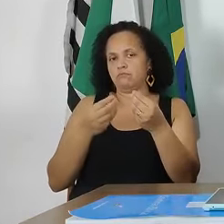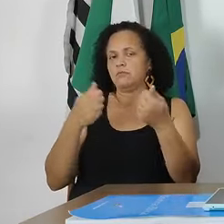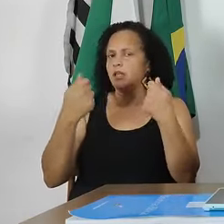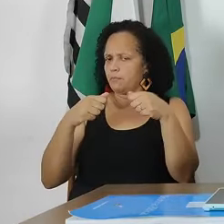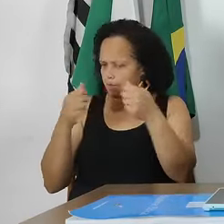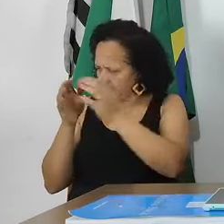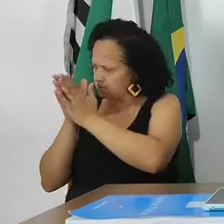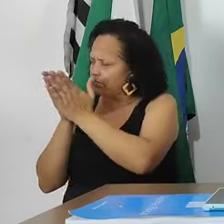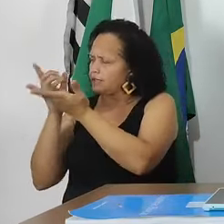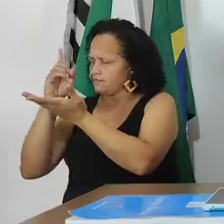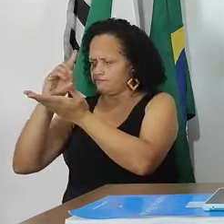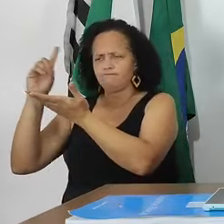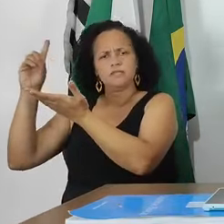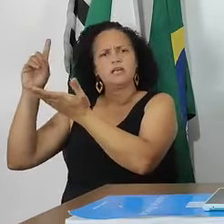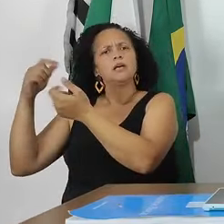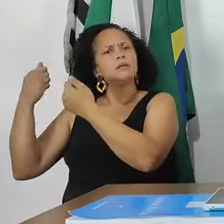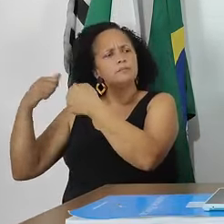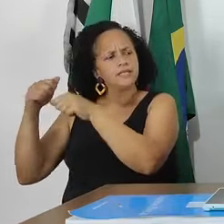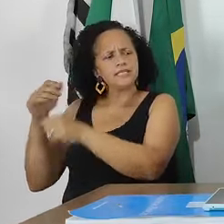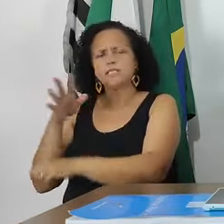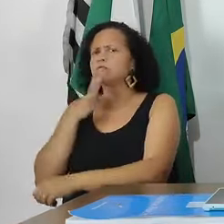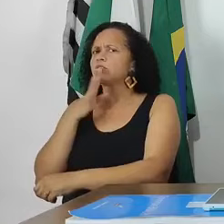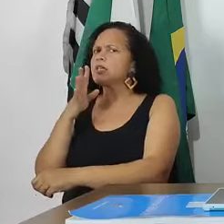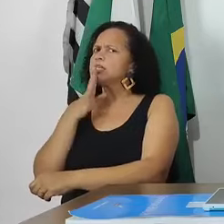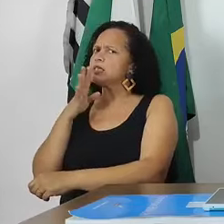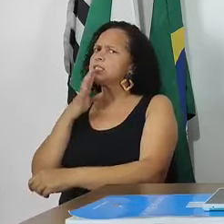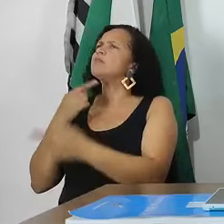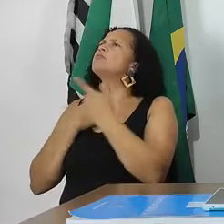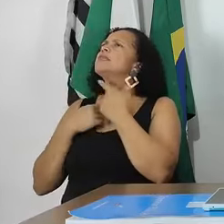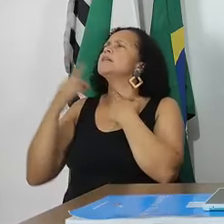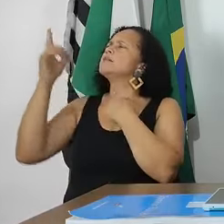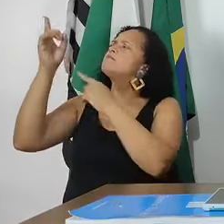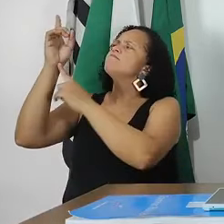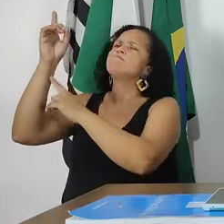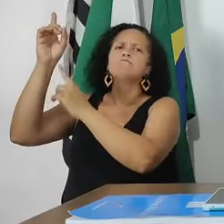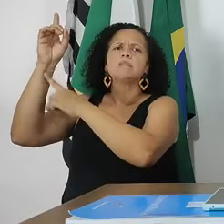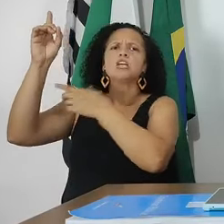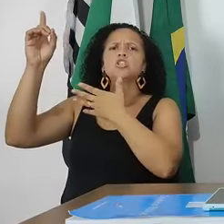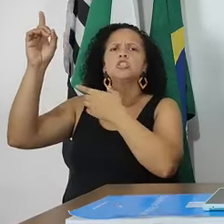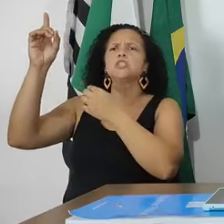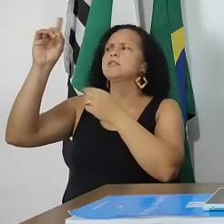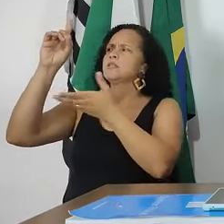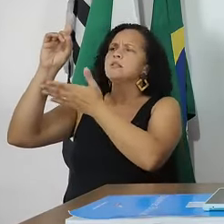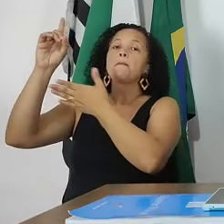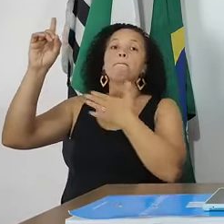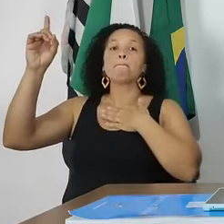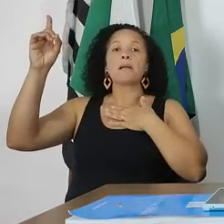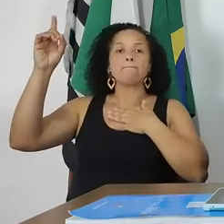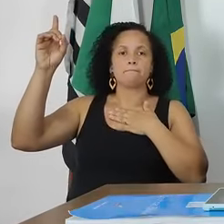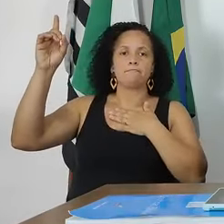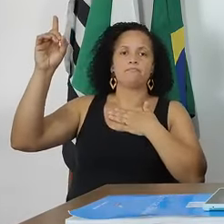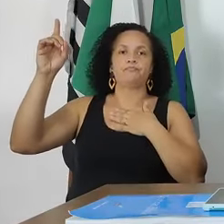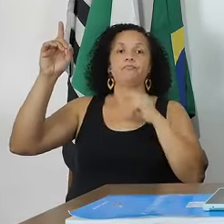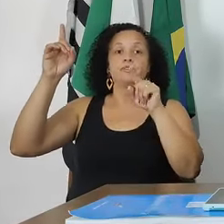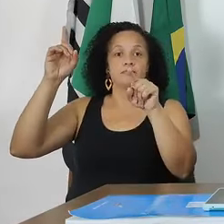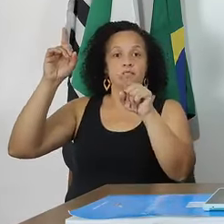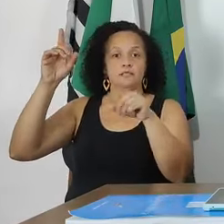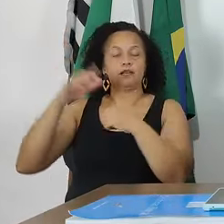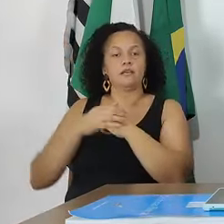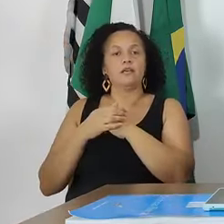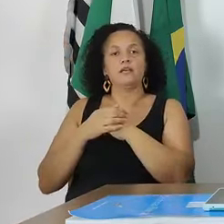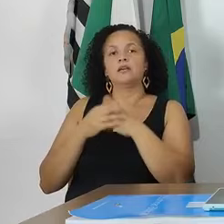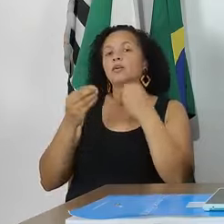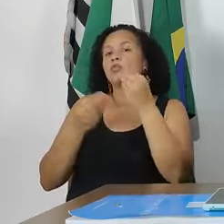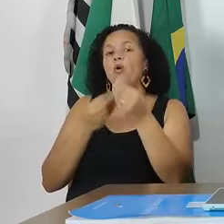vou ter que conhecer qual é o plano e propósito de Deus para a minha vida. Né? Um relacionamento íntimo com